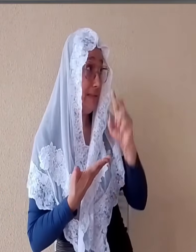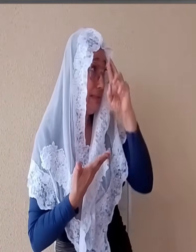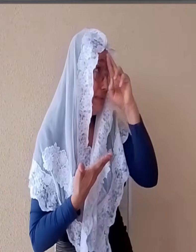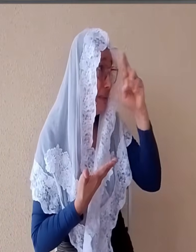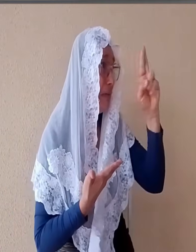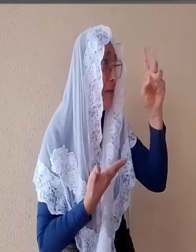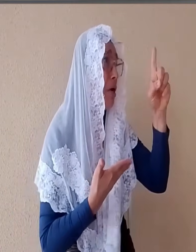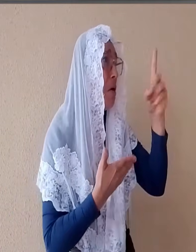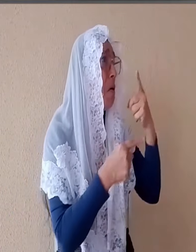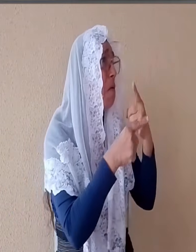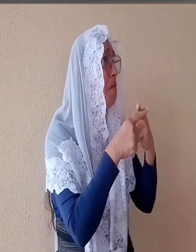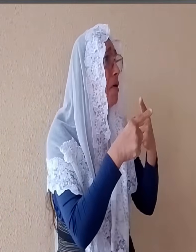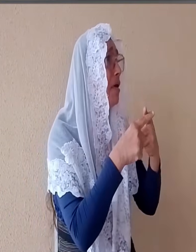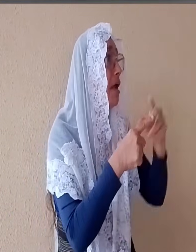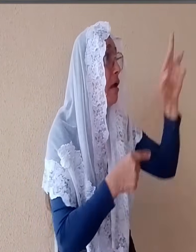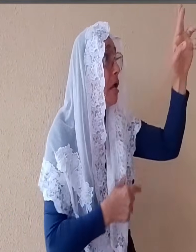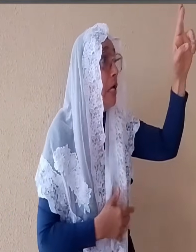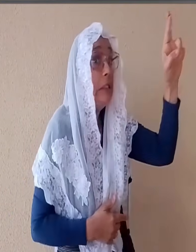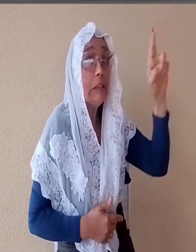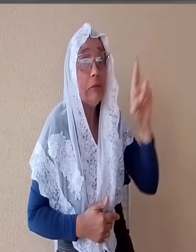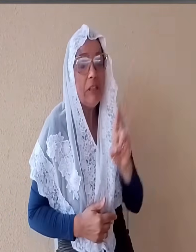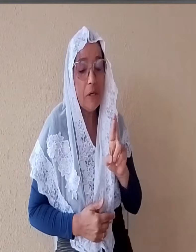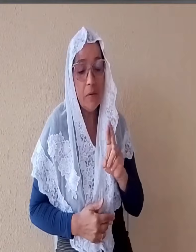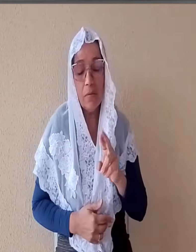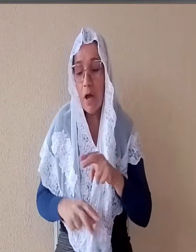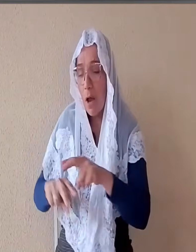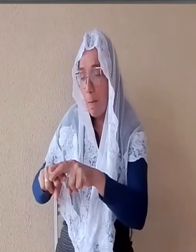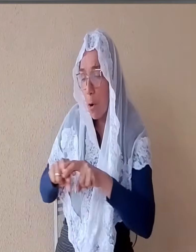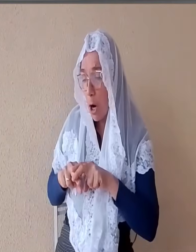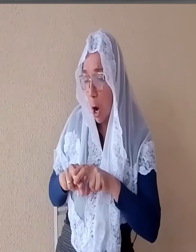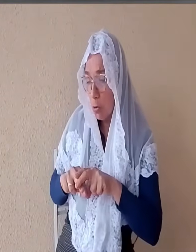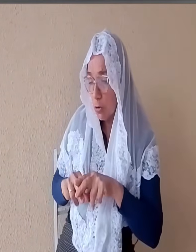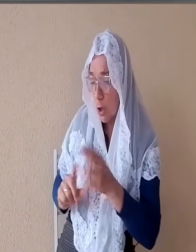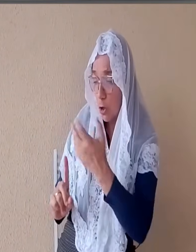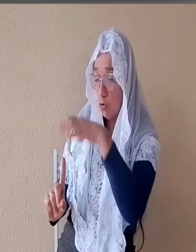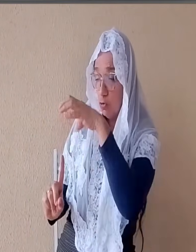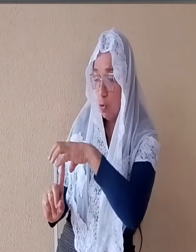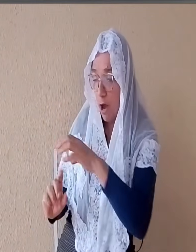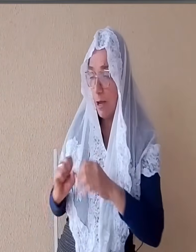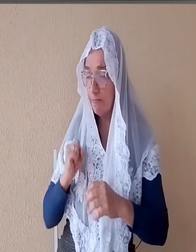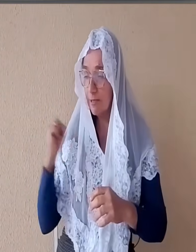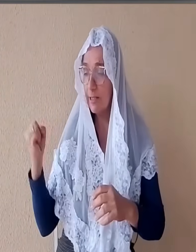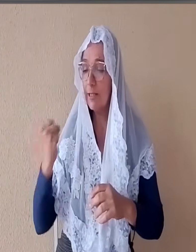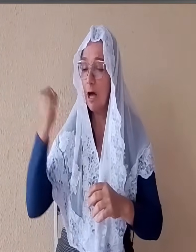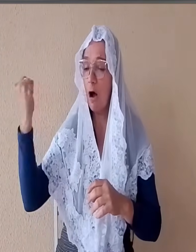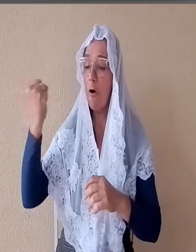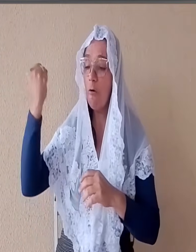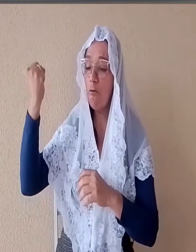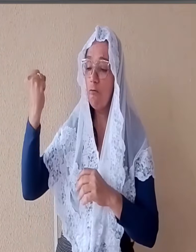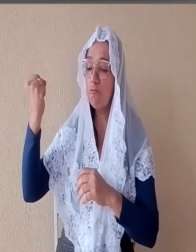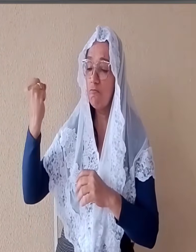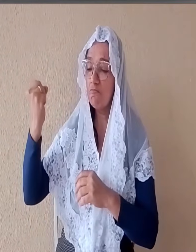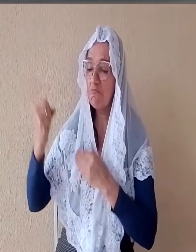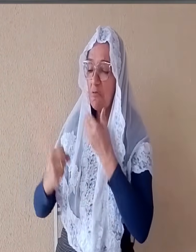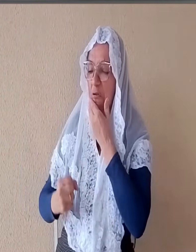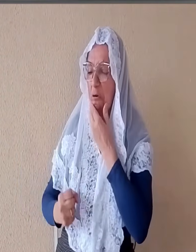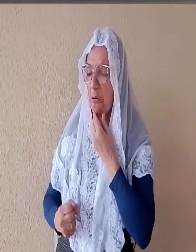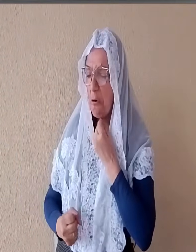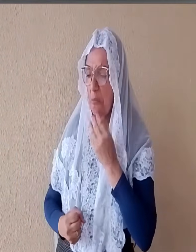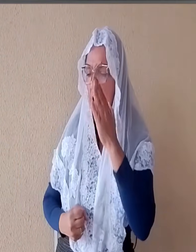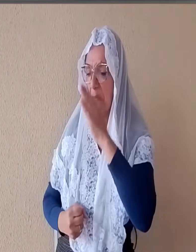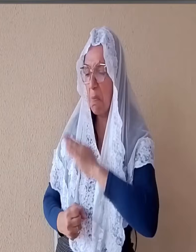casa sanguinária, porque matou os Geobonitas. Vamos lá para 6 de